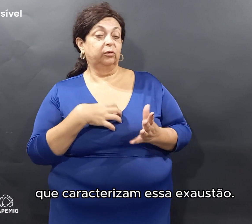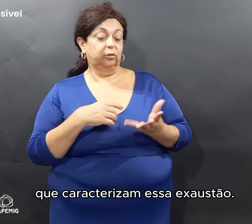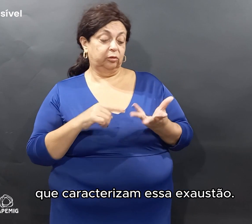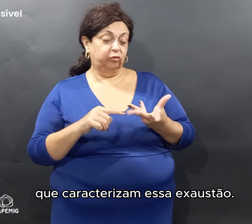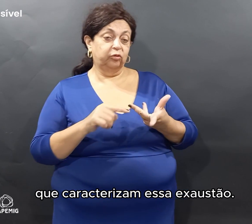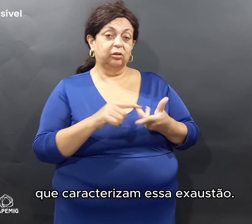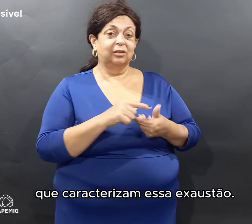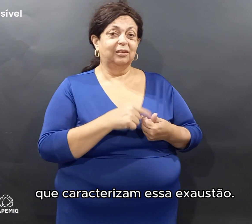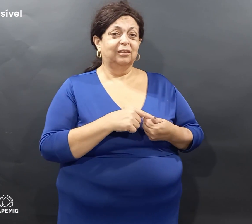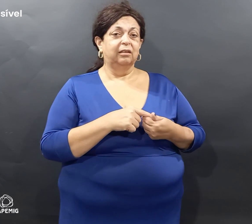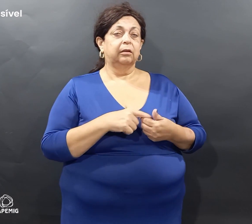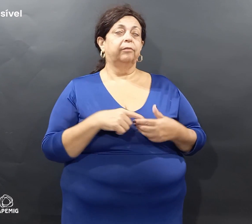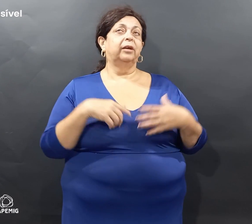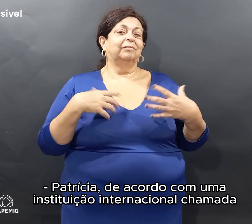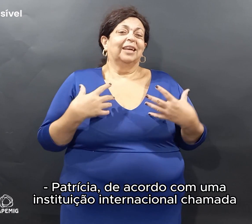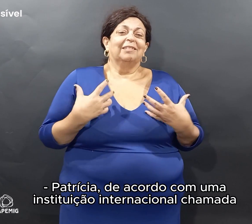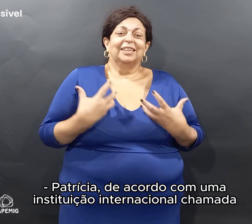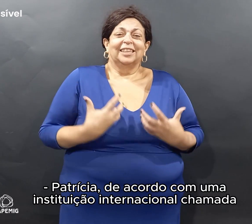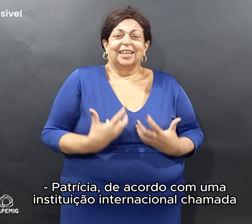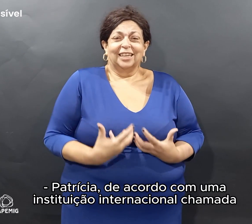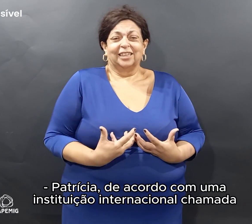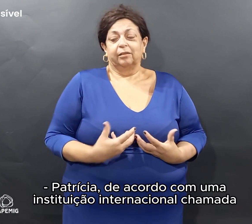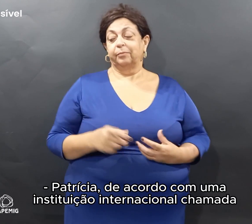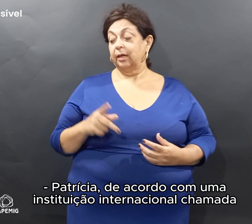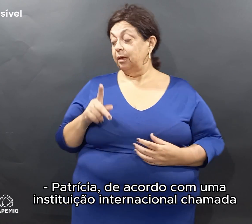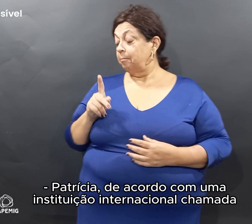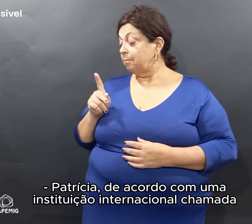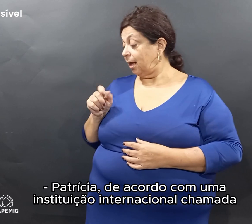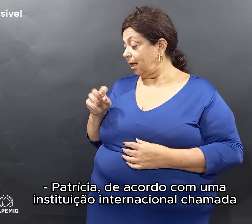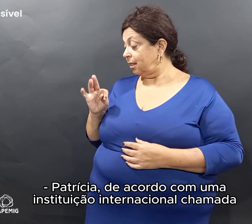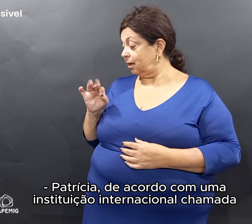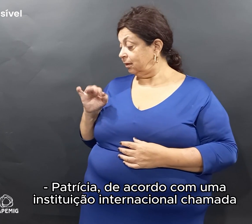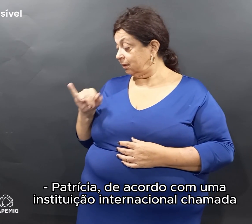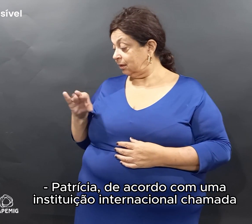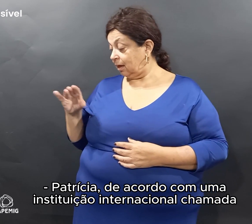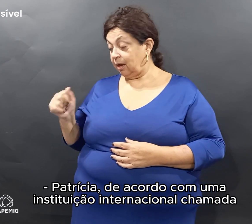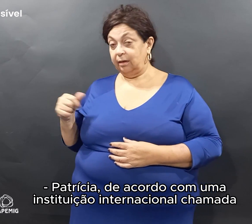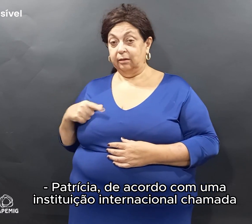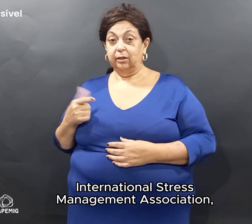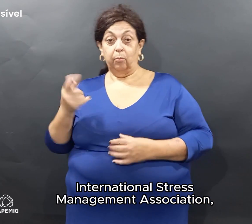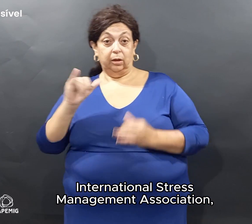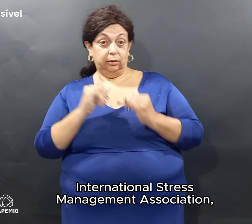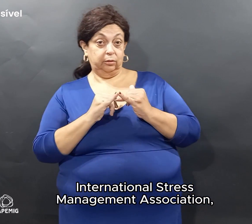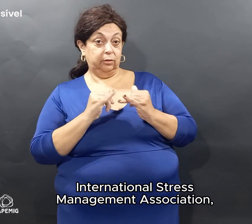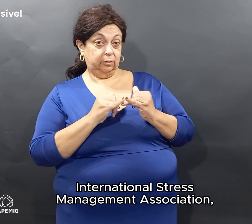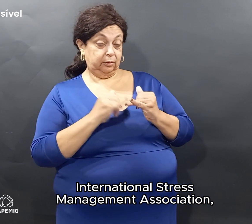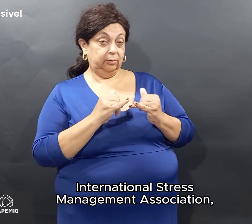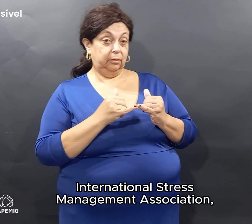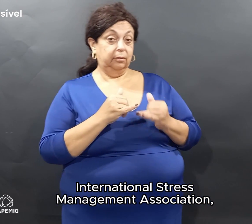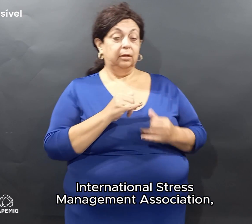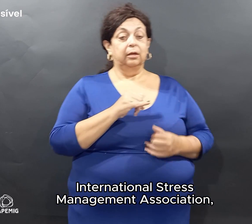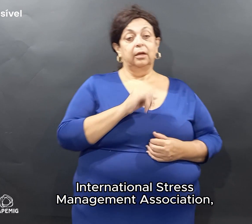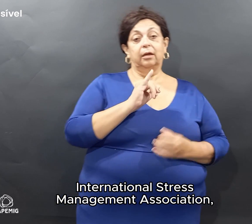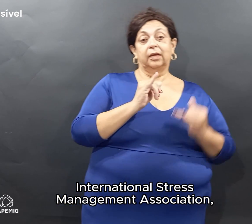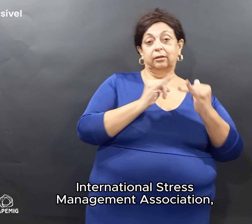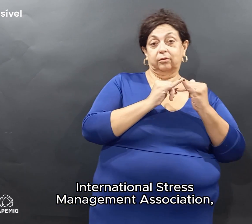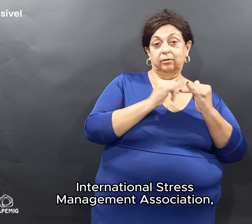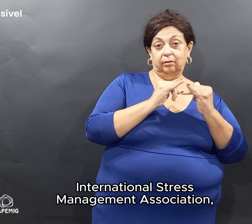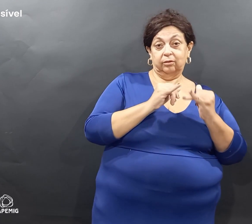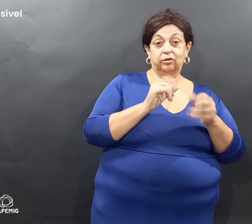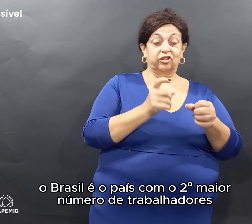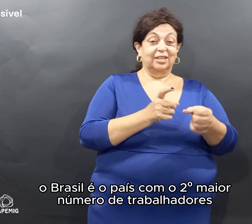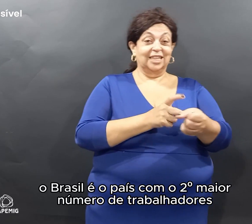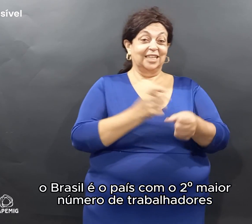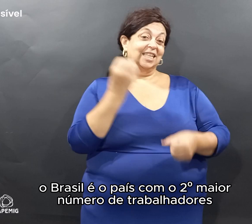caracterizam essa exaustão. Patrícia, de acordo com uma instituição internacional chamada International Stress Management